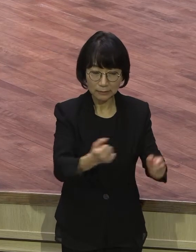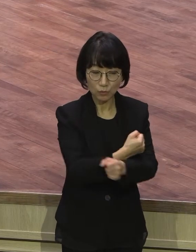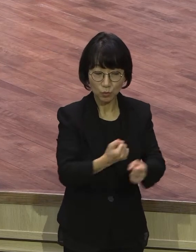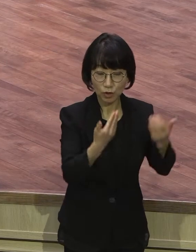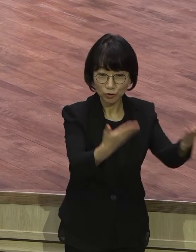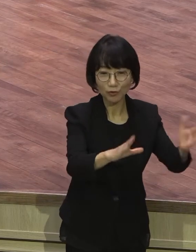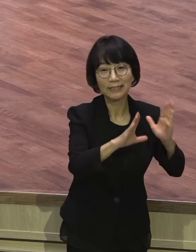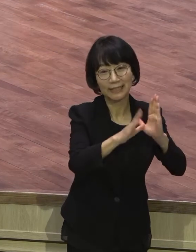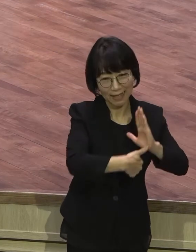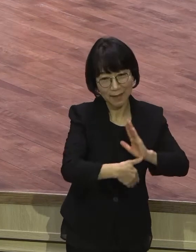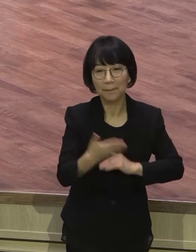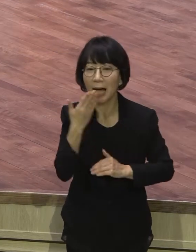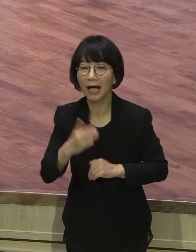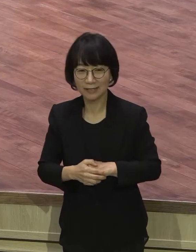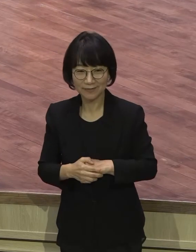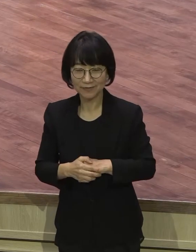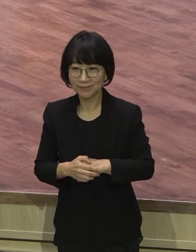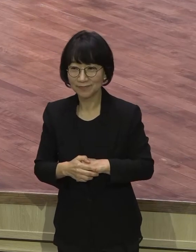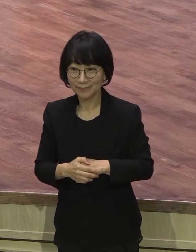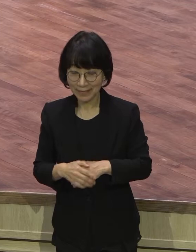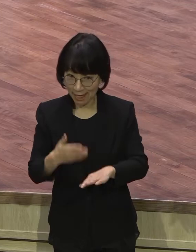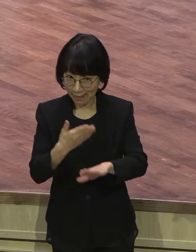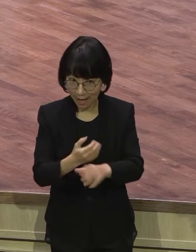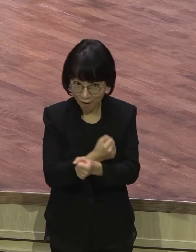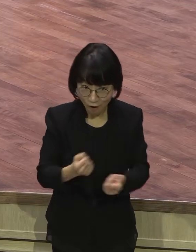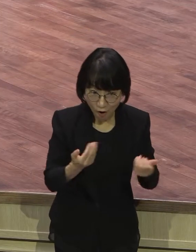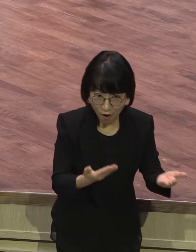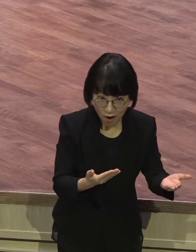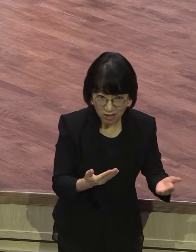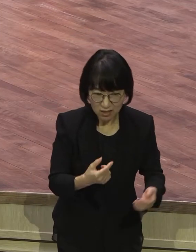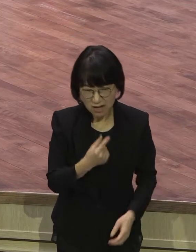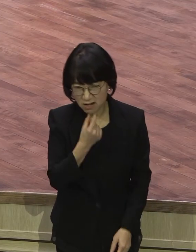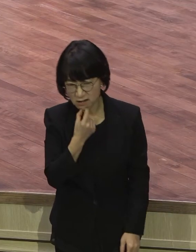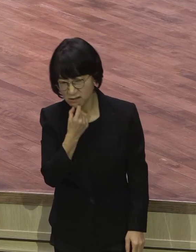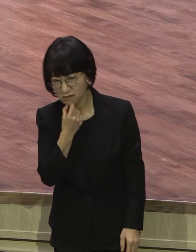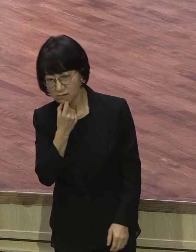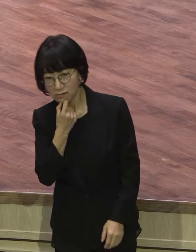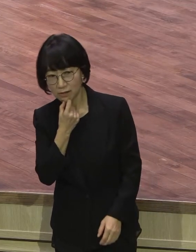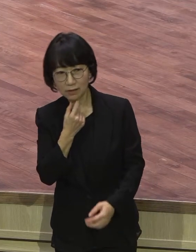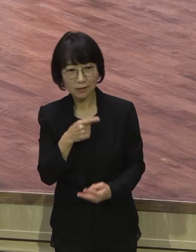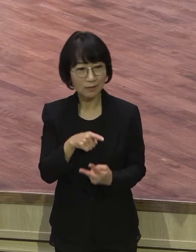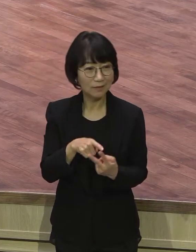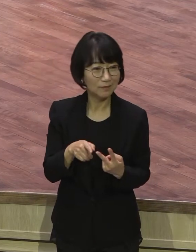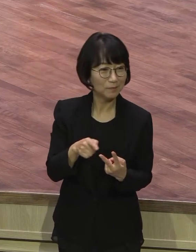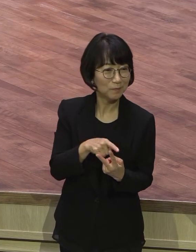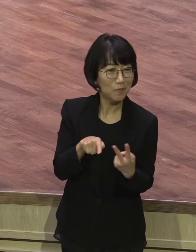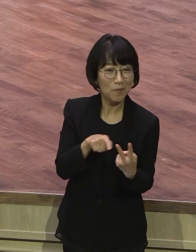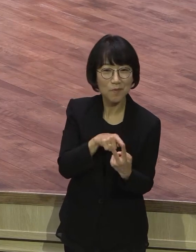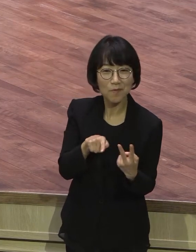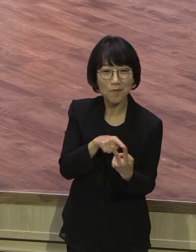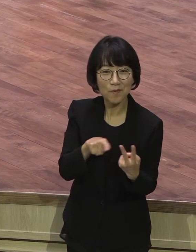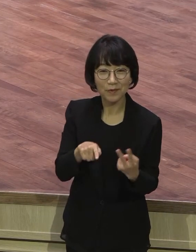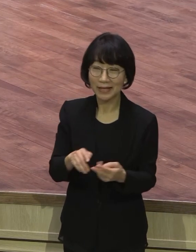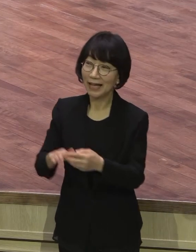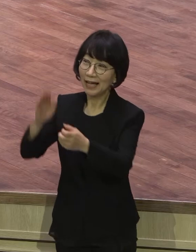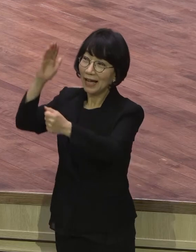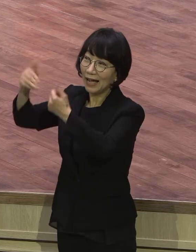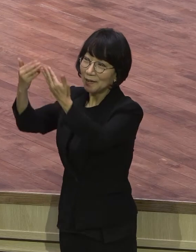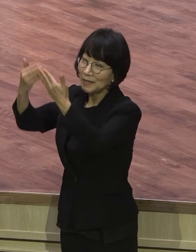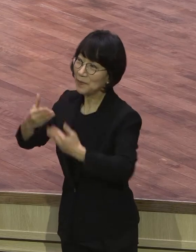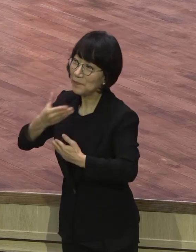그랬어요. 용서하는 삶을 사느냐 용서하지 않는 삶을 사느냐, 여러분이 복음이 주는